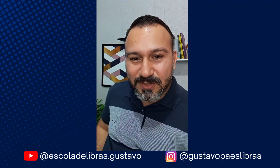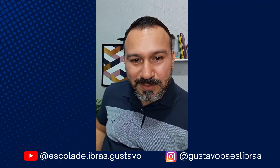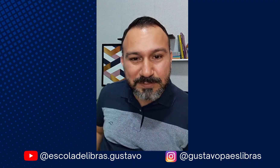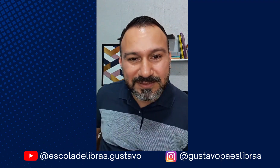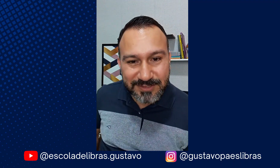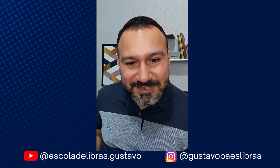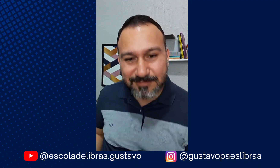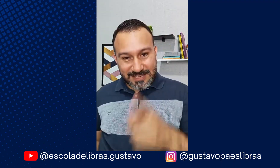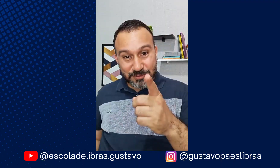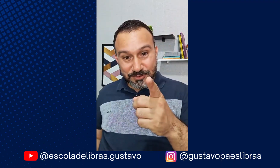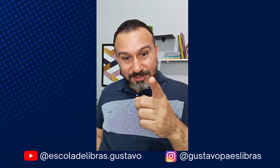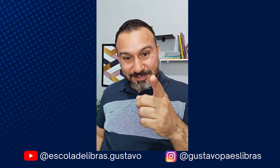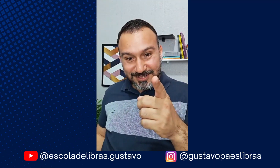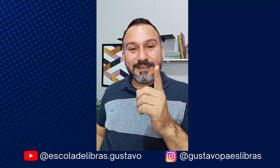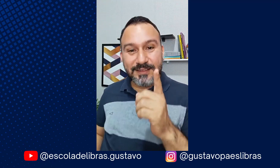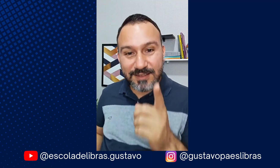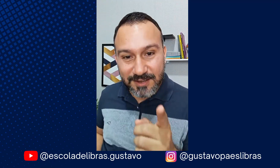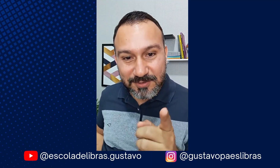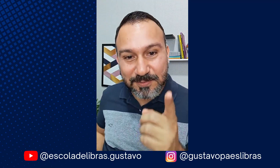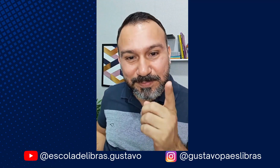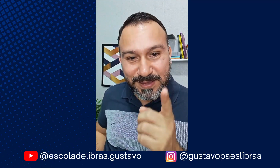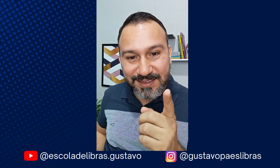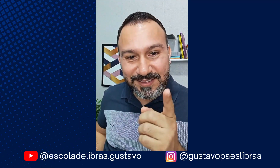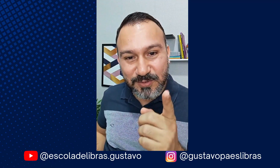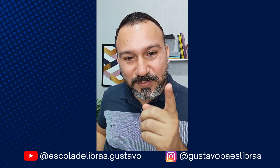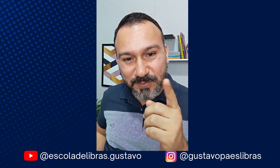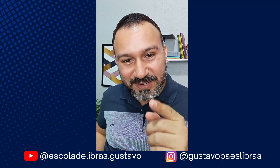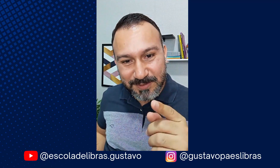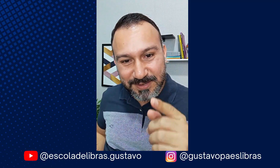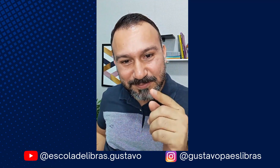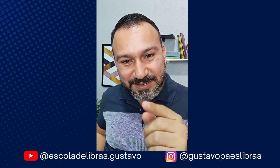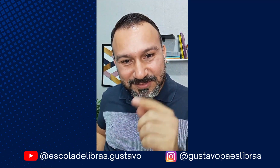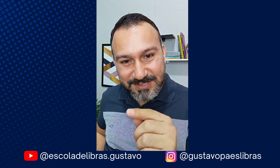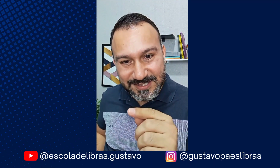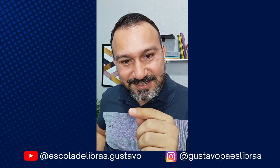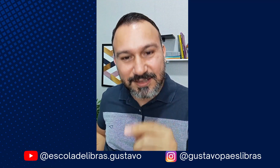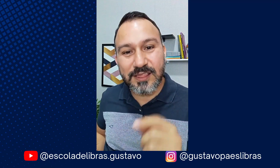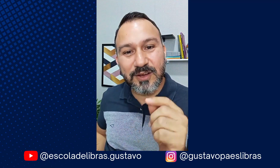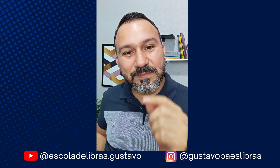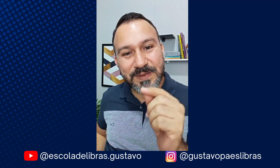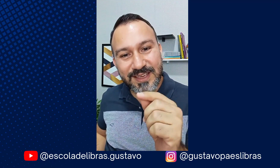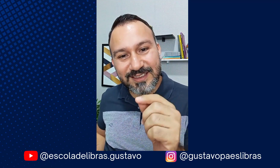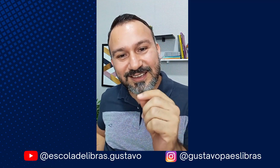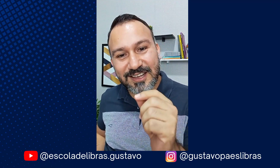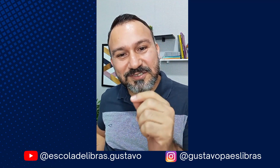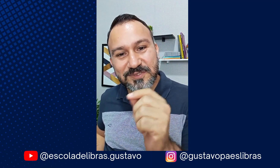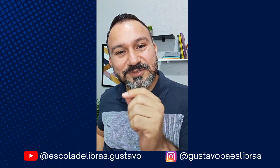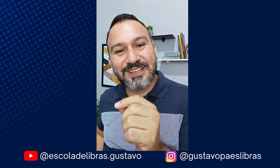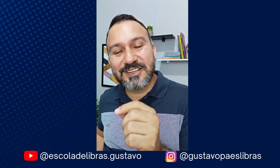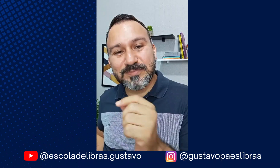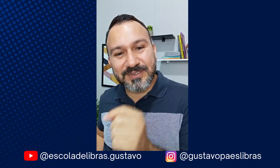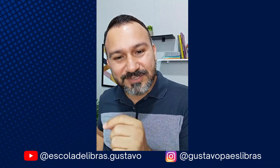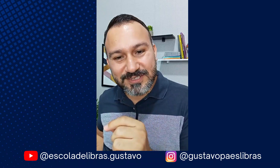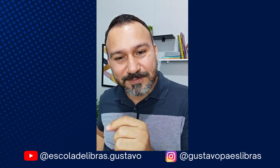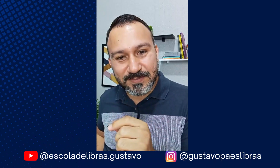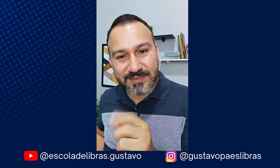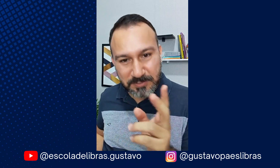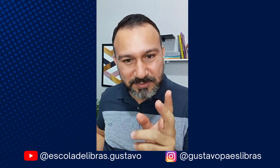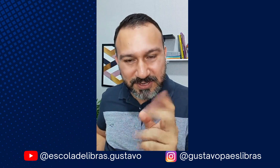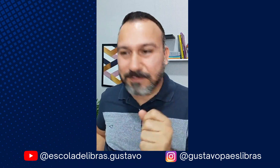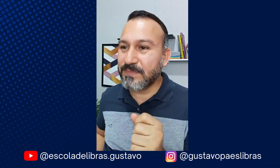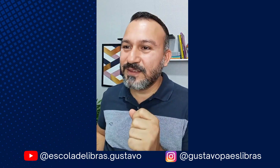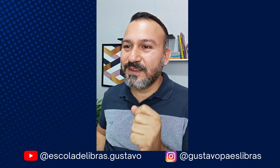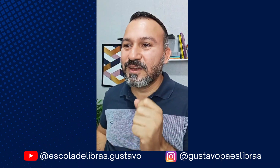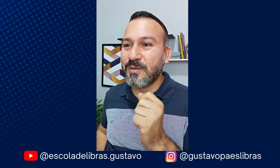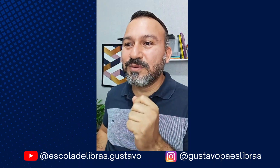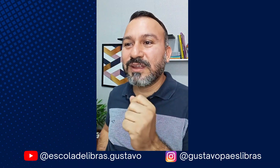esse problema para você. Anotou? Não pegue o problema para você. Não pegue a dificuldade para você. Sabe por